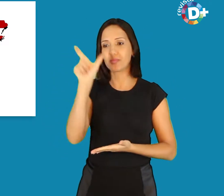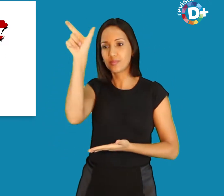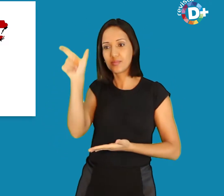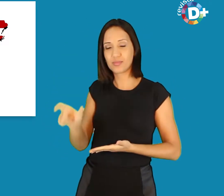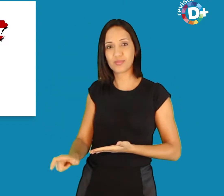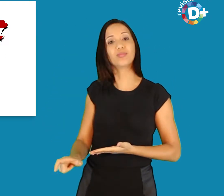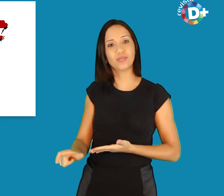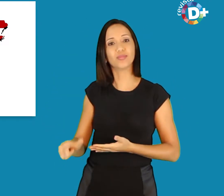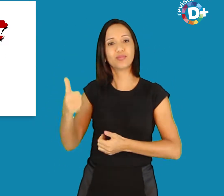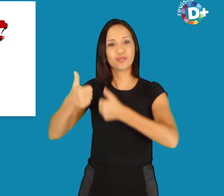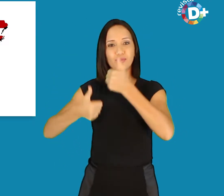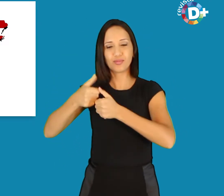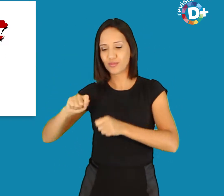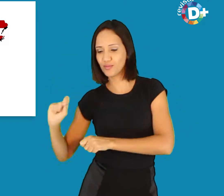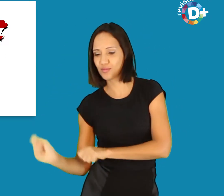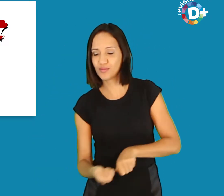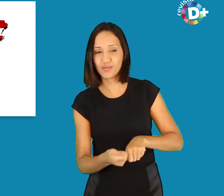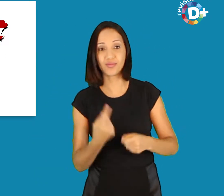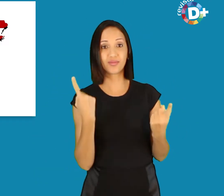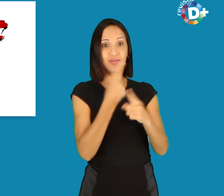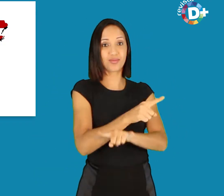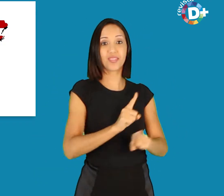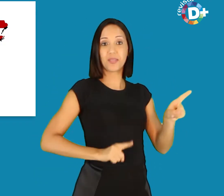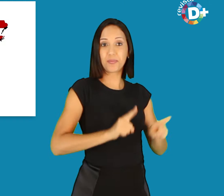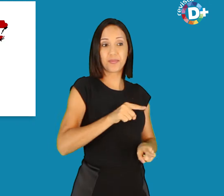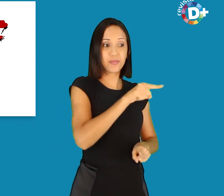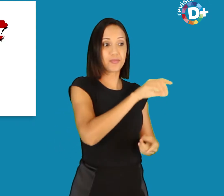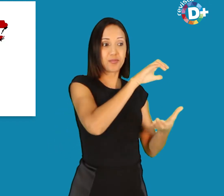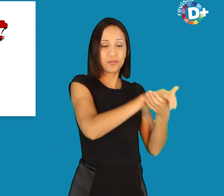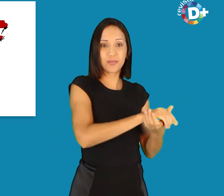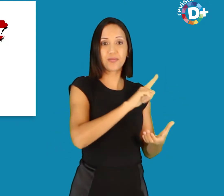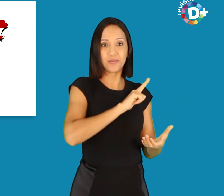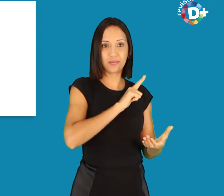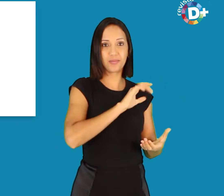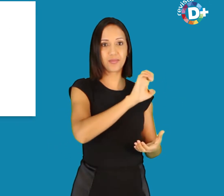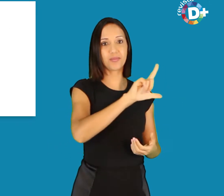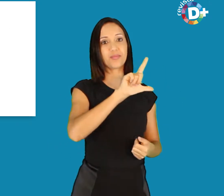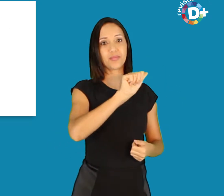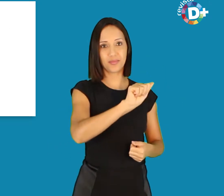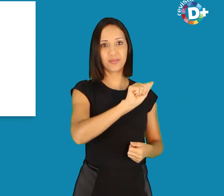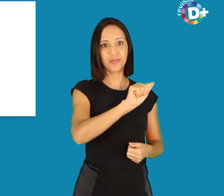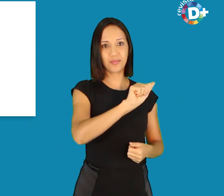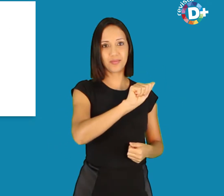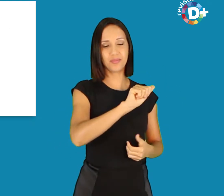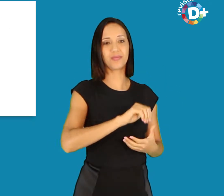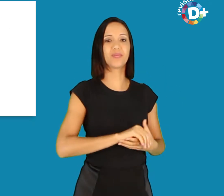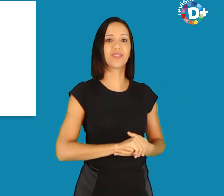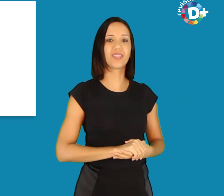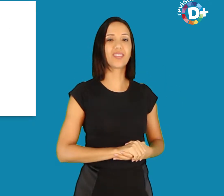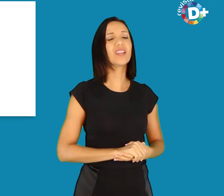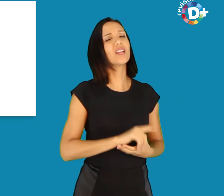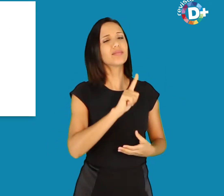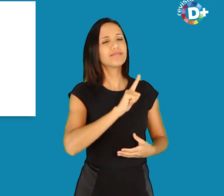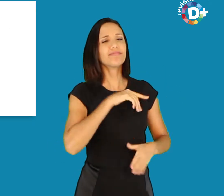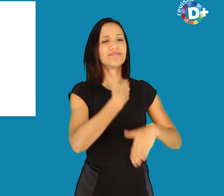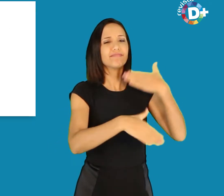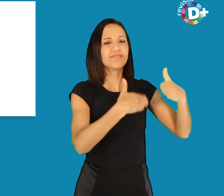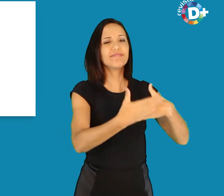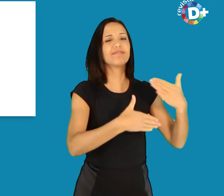jogador de golfe proposto desafio a prima cujo marido tem esclerose lateral amiotrófica ela se ela fizesse a